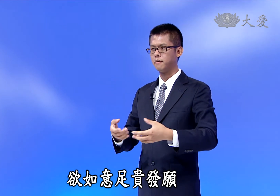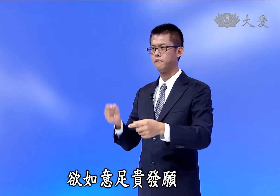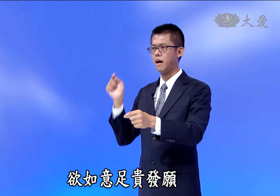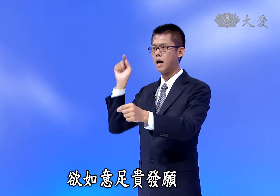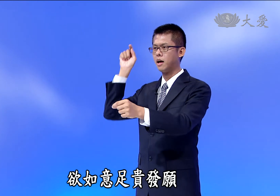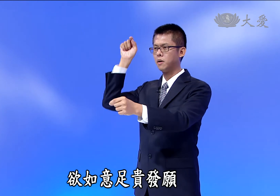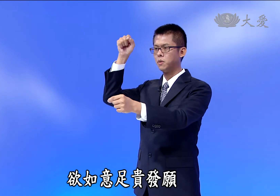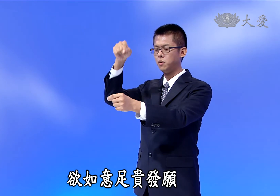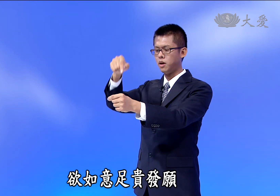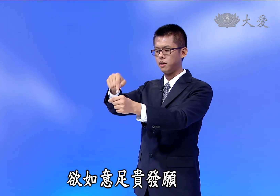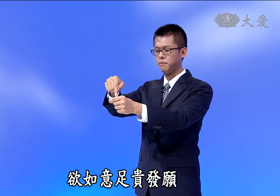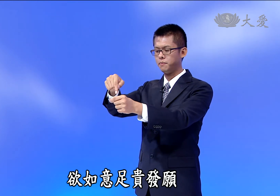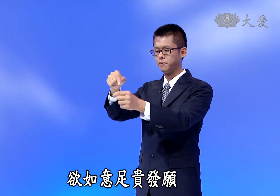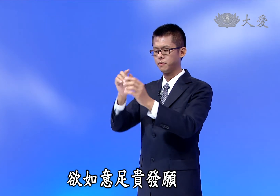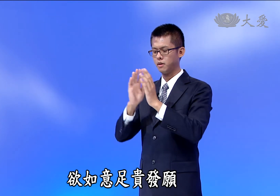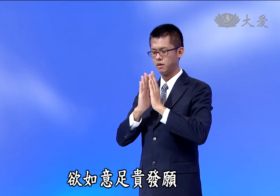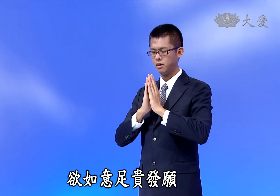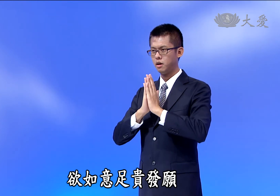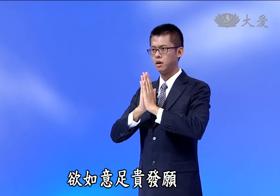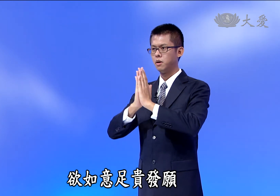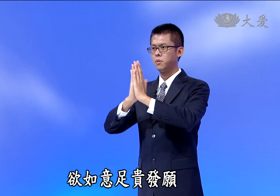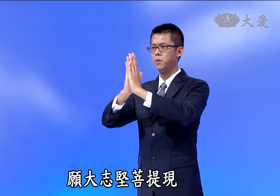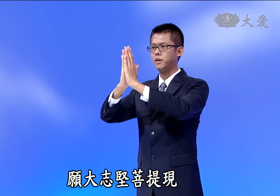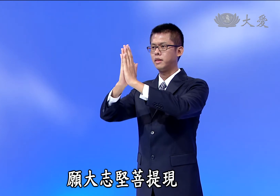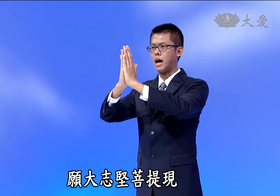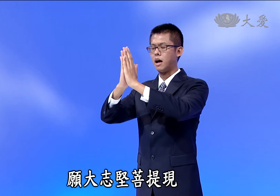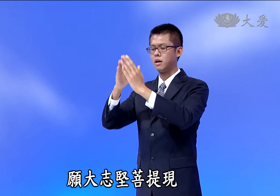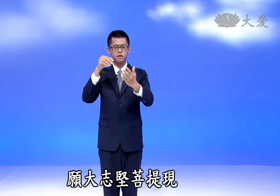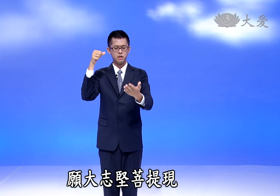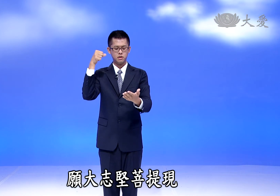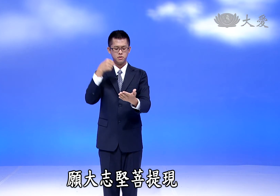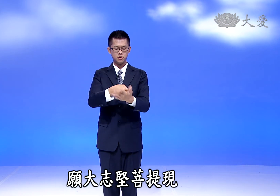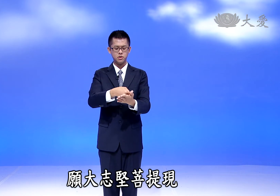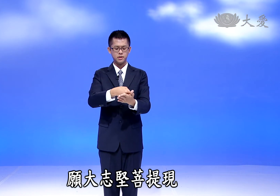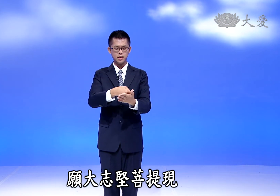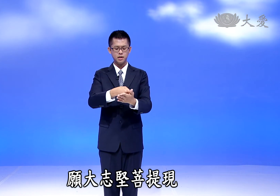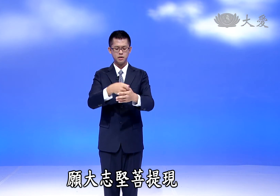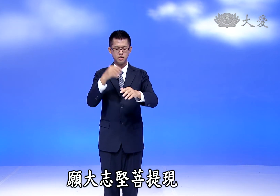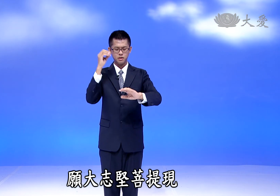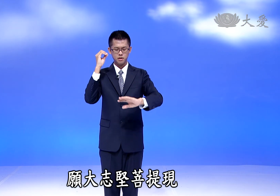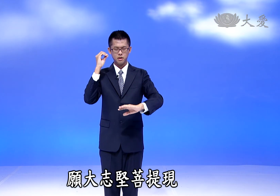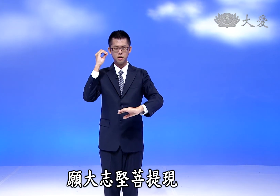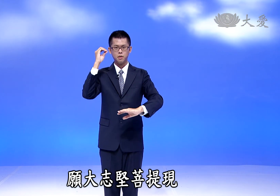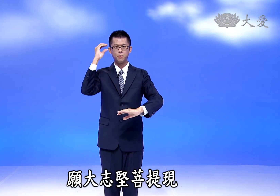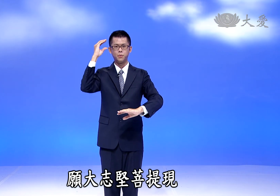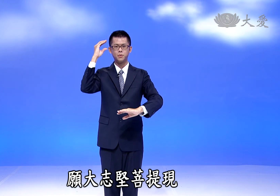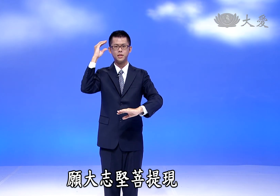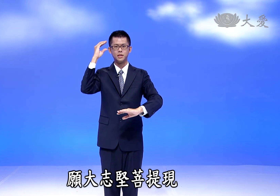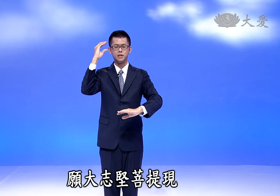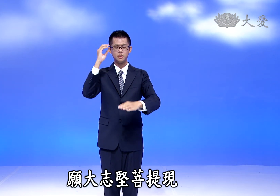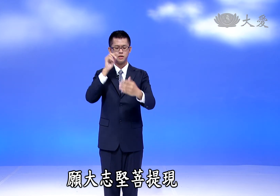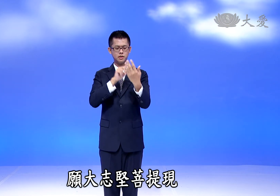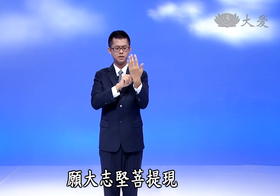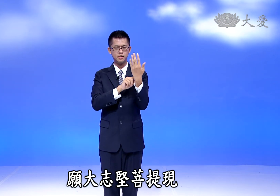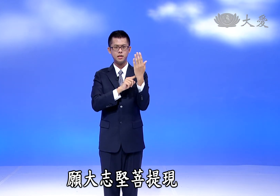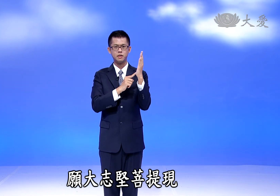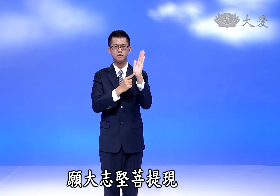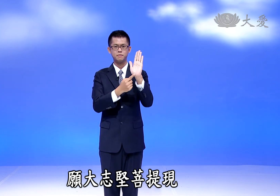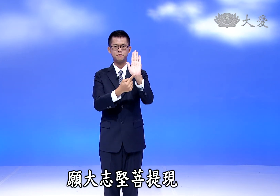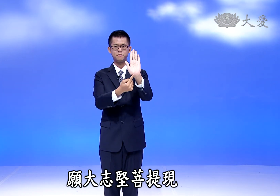发愿，愿大至坚菩提现。